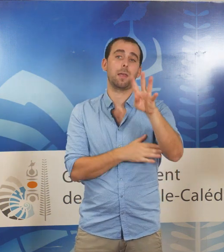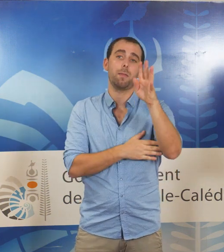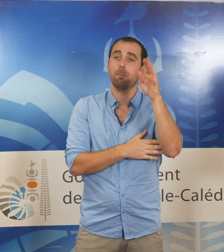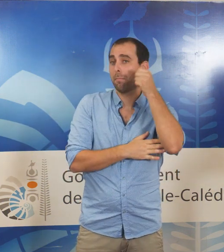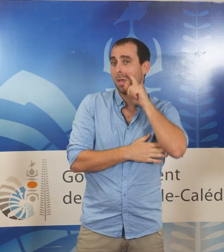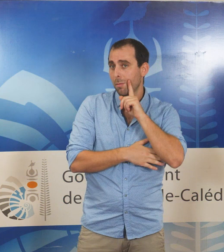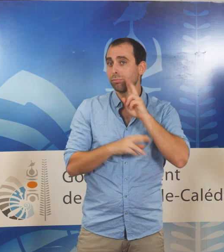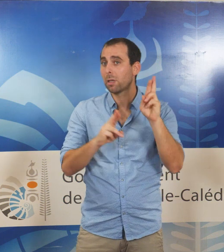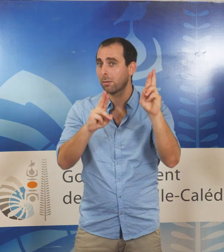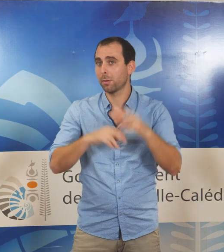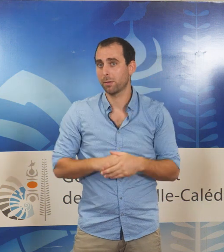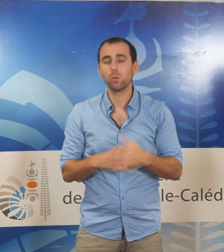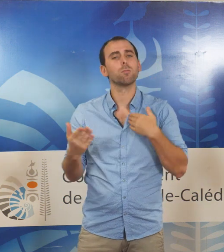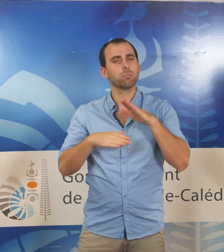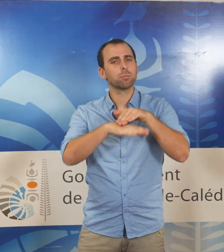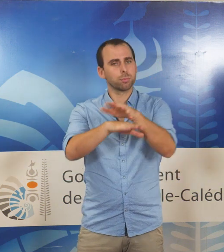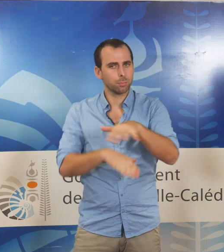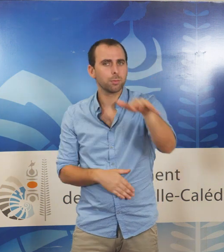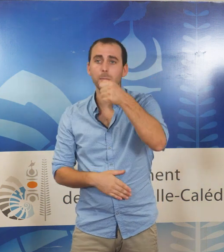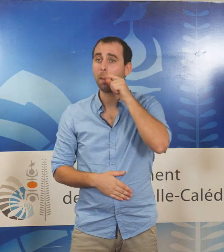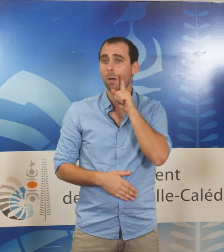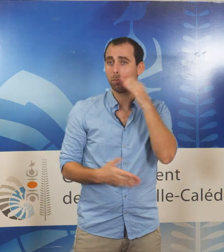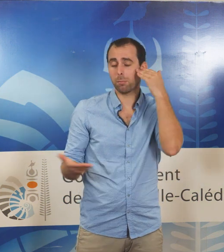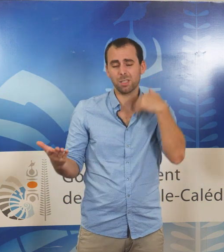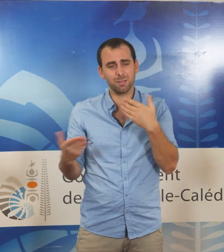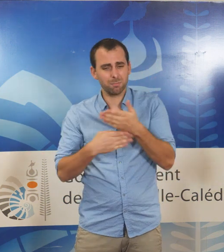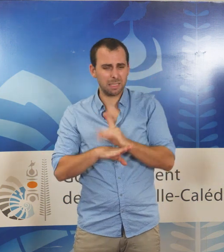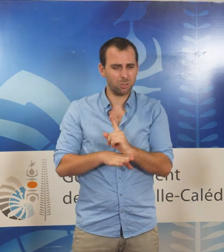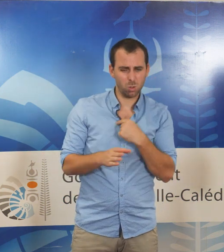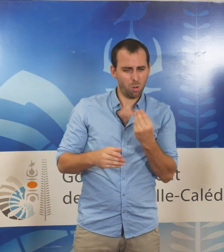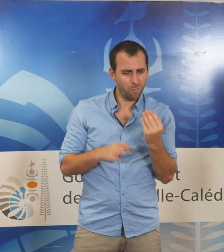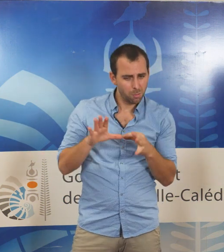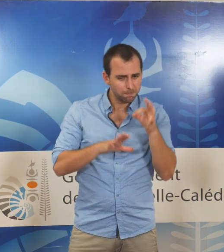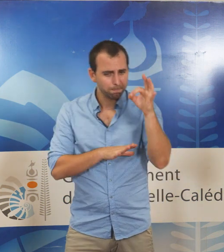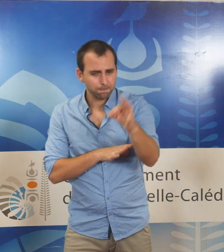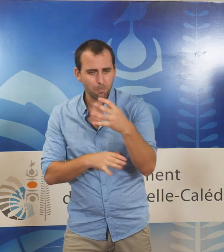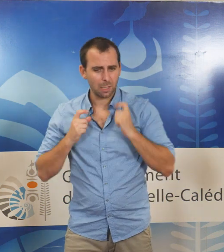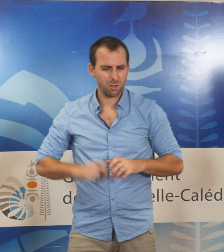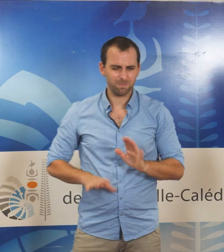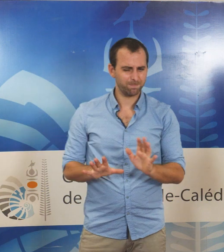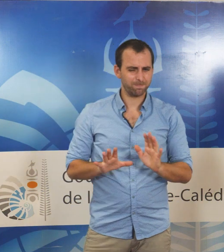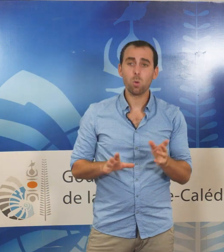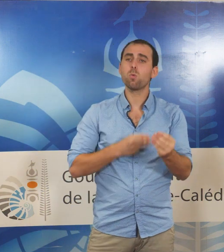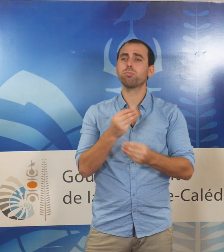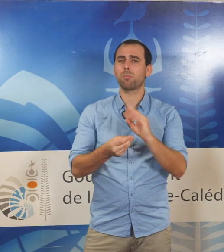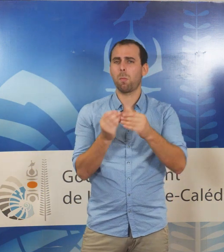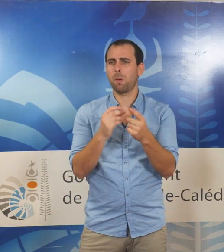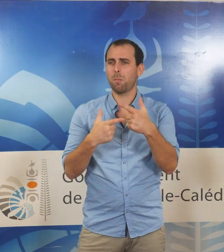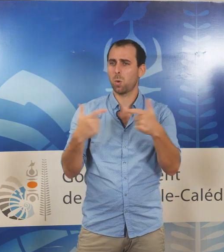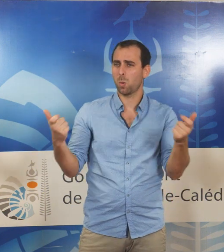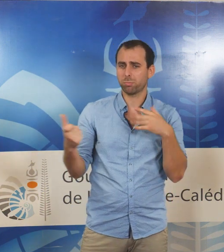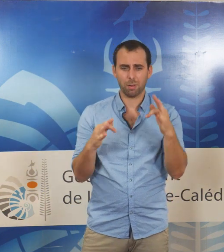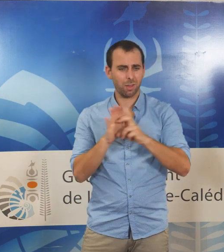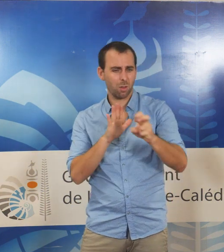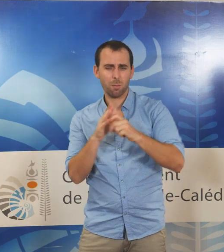dit aux parents qui ne se sentaient pas encore peut-être prêts à emmener leurs enfants à l'école ou alors qui avaient des problèmes peut-être logistiques pour